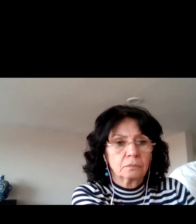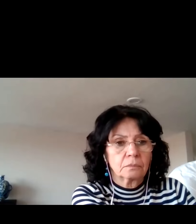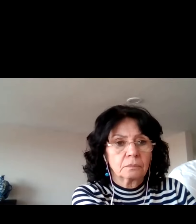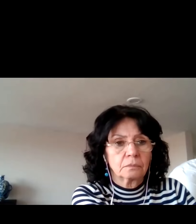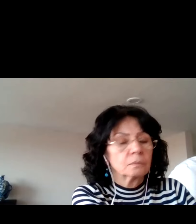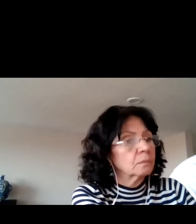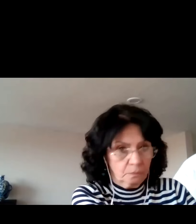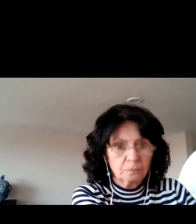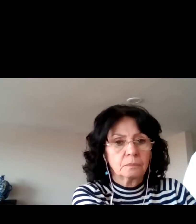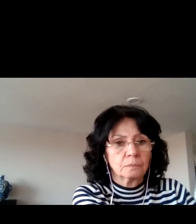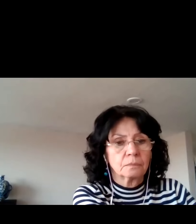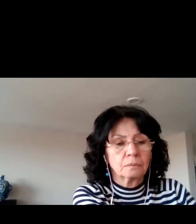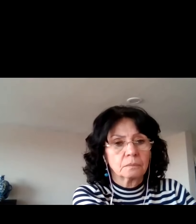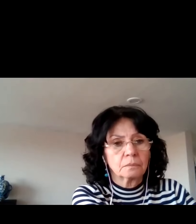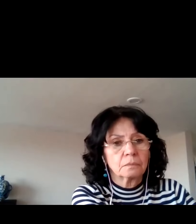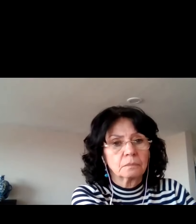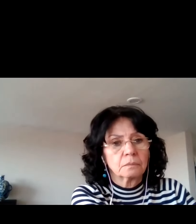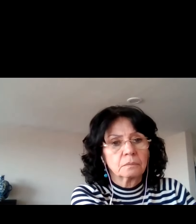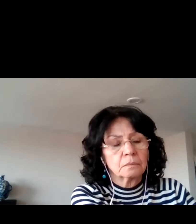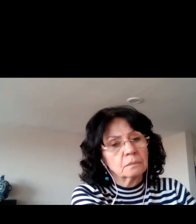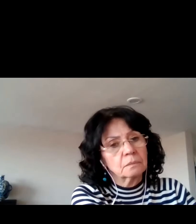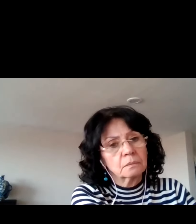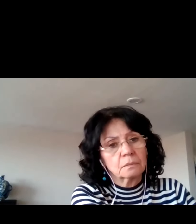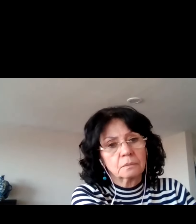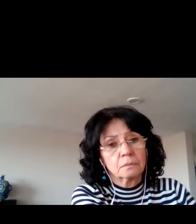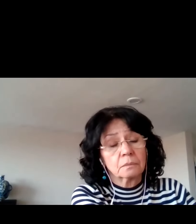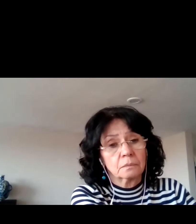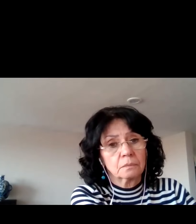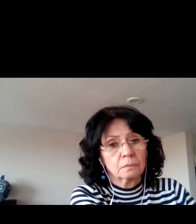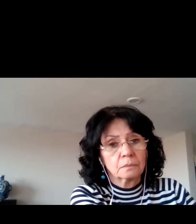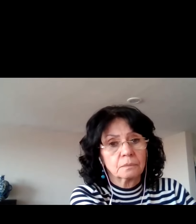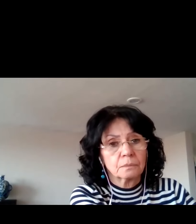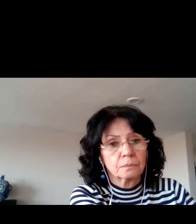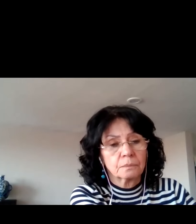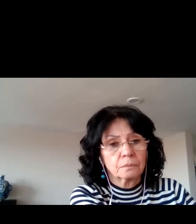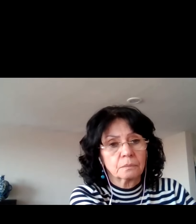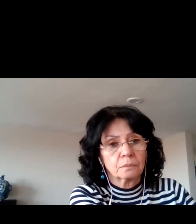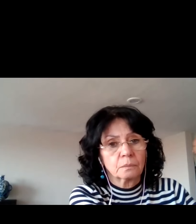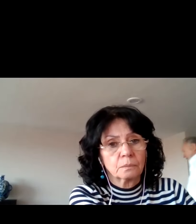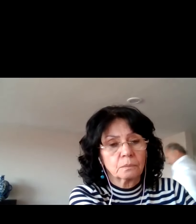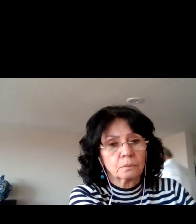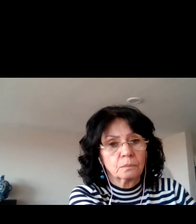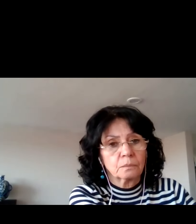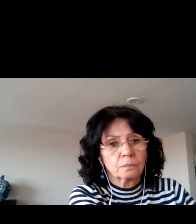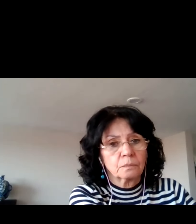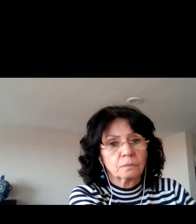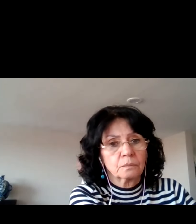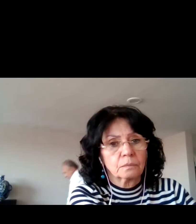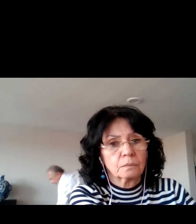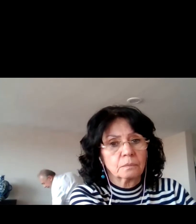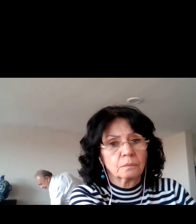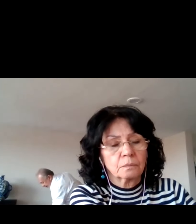antes no tenían, porque ni siquiera estaban tan enterados, tan informados de todo esto, de lo que se